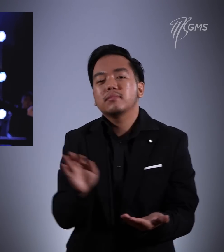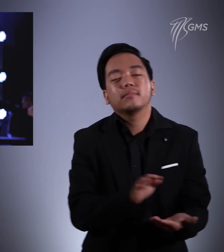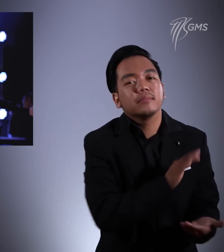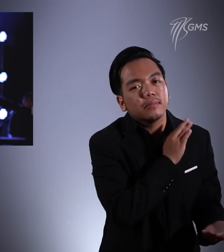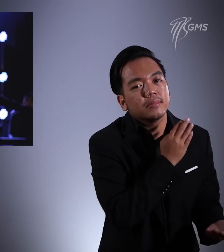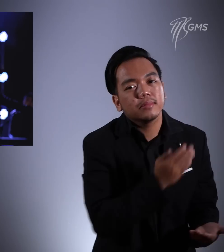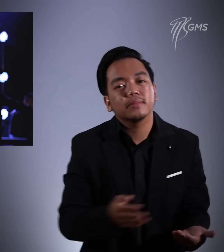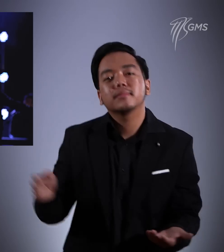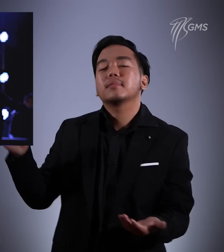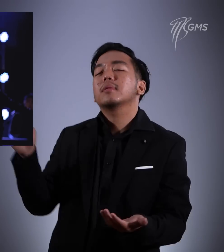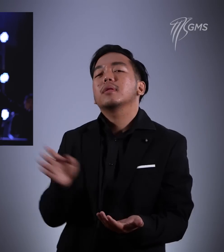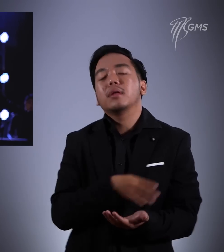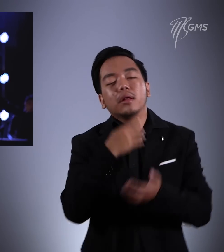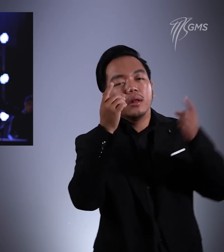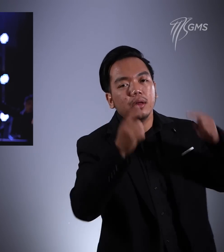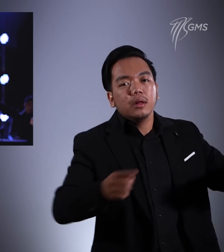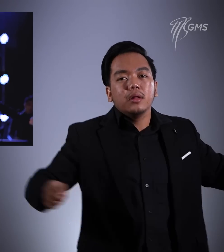Inaramaya sandaramaya so.